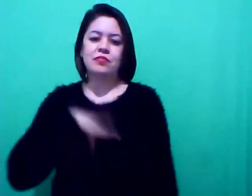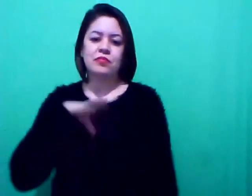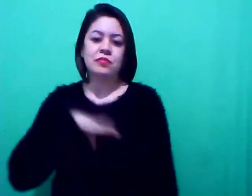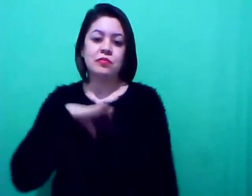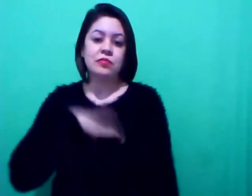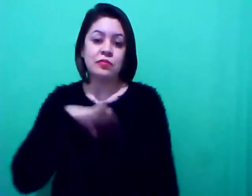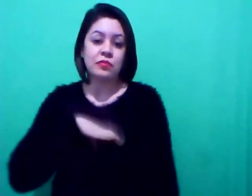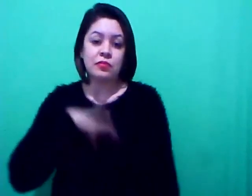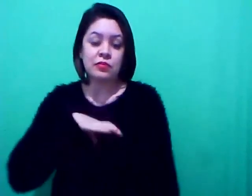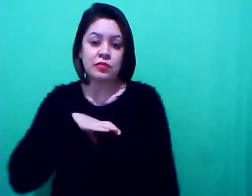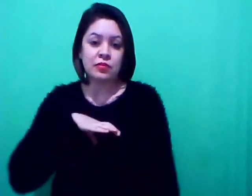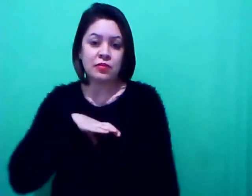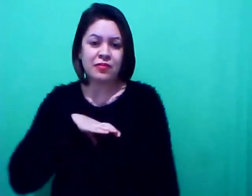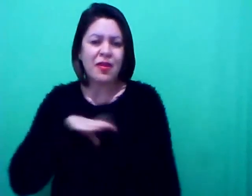aprende o português.